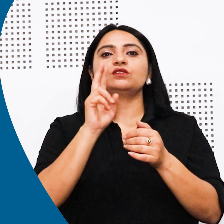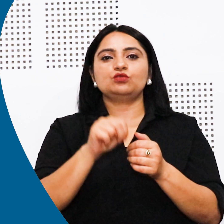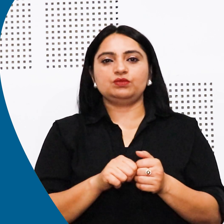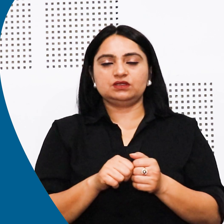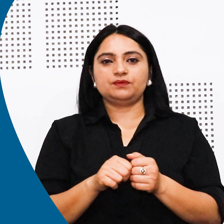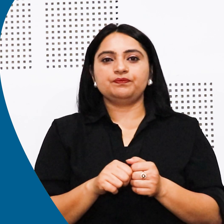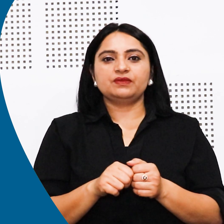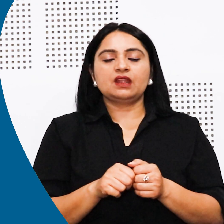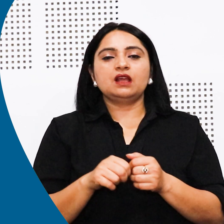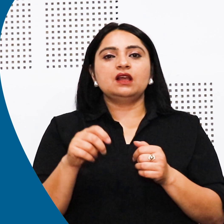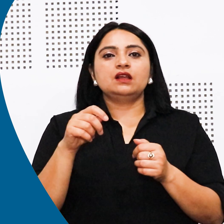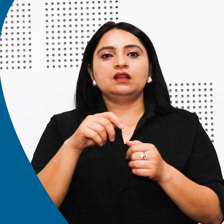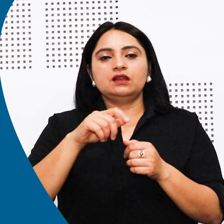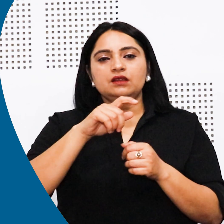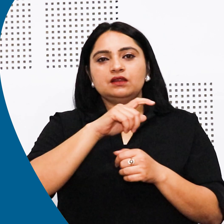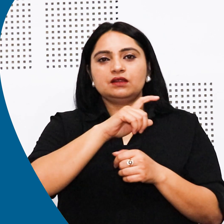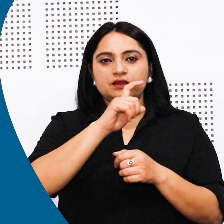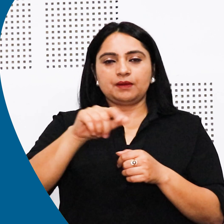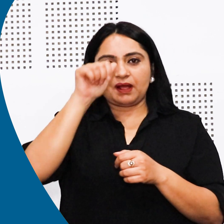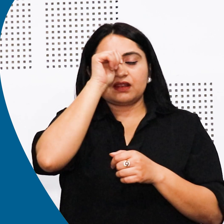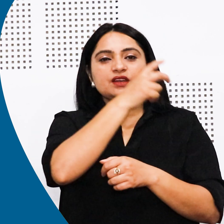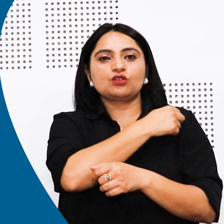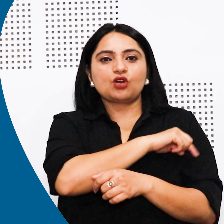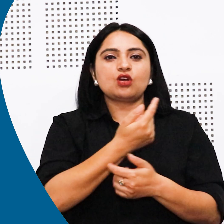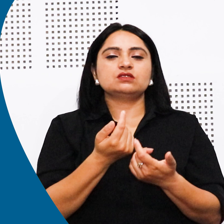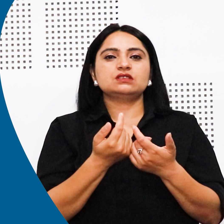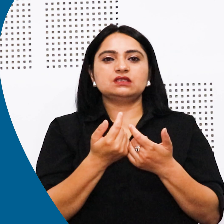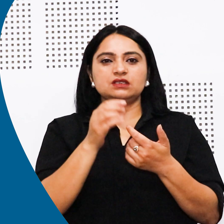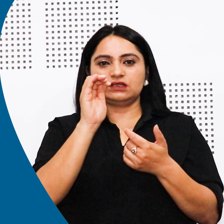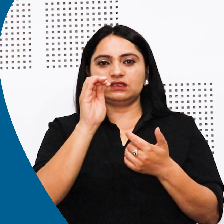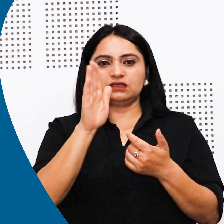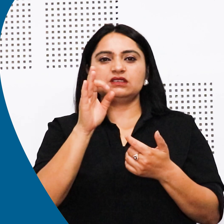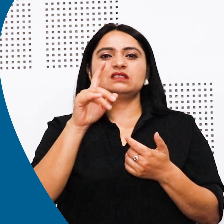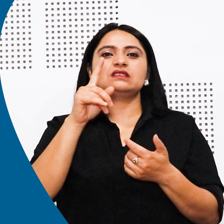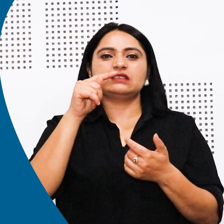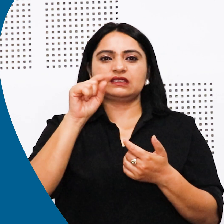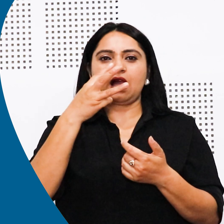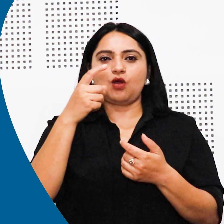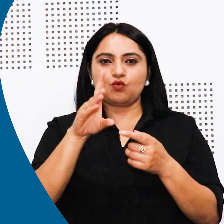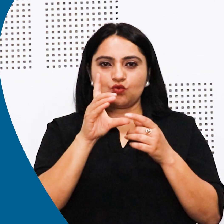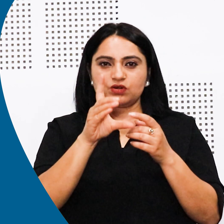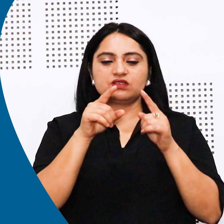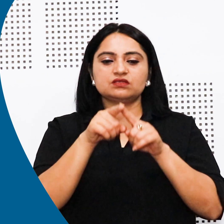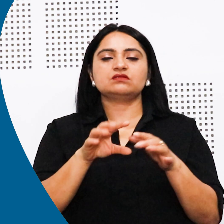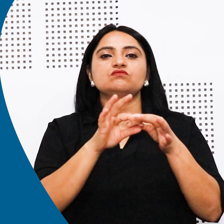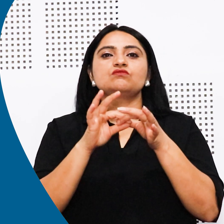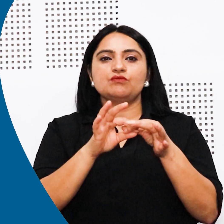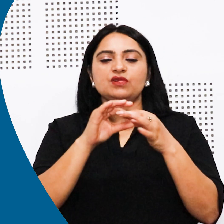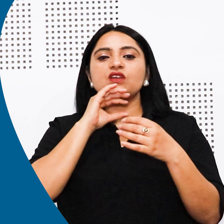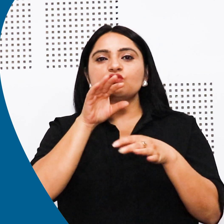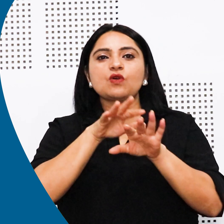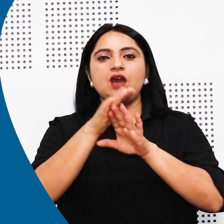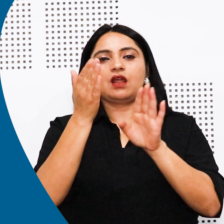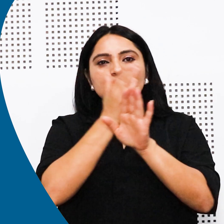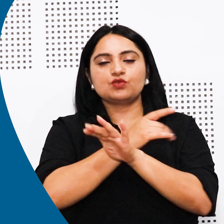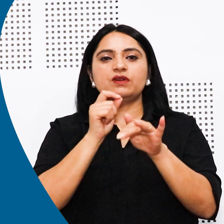गरेका स्काउट, रेड क्रस, स्वयंसेवी भूमिका निर्वाह गर्ने सङ्घ संस्थाहरू पनि छन्। उनीहरूसँग पनि कोर्डिनेसन गरेर युवा तन्नेरीहरूलाई चाहिँ कम्तीमा प्रयोग गरेर उनीहरूलाई पूर्व